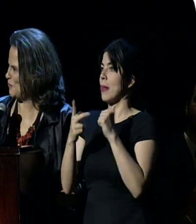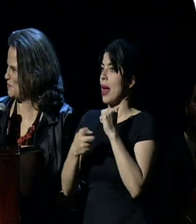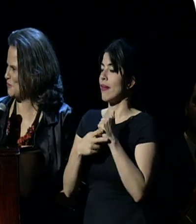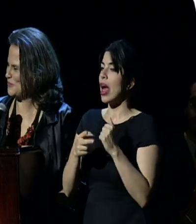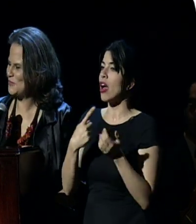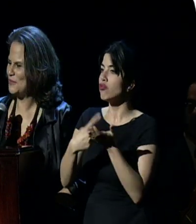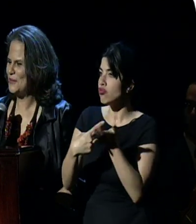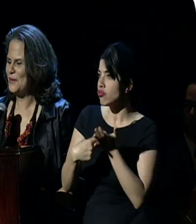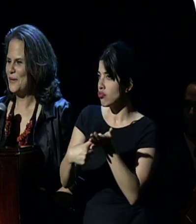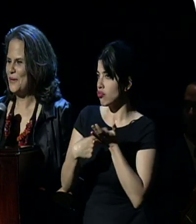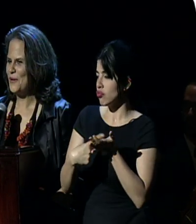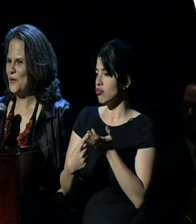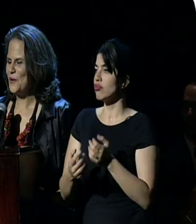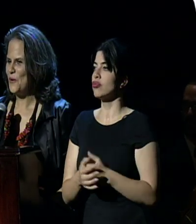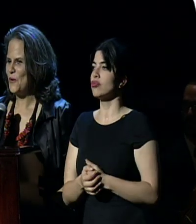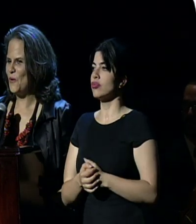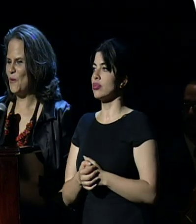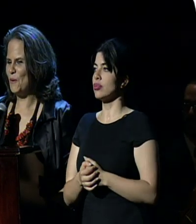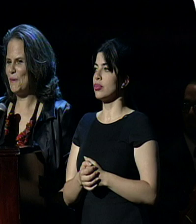que tuvimos